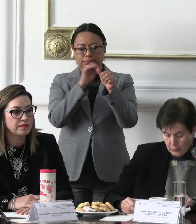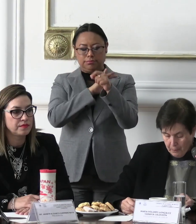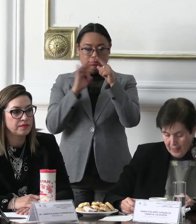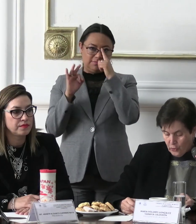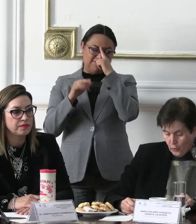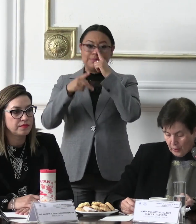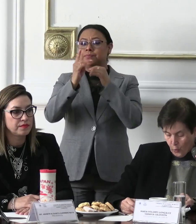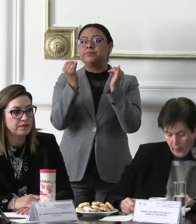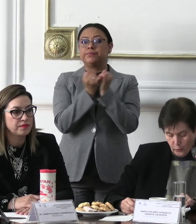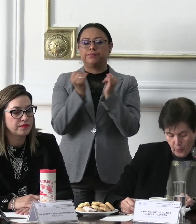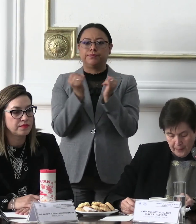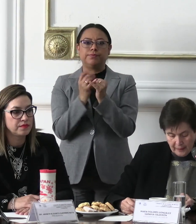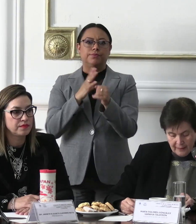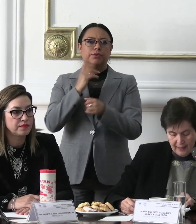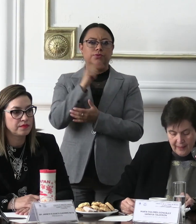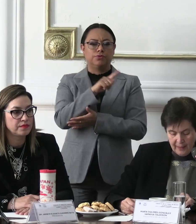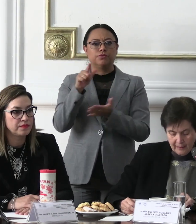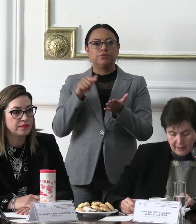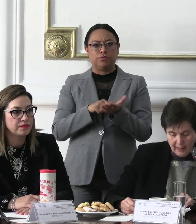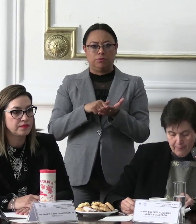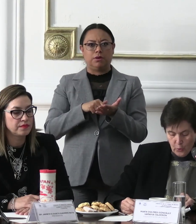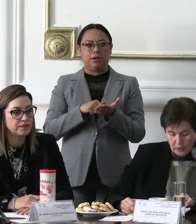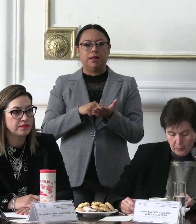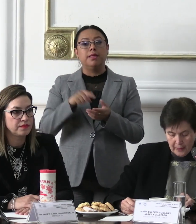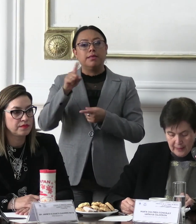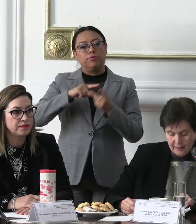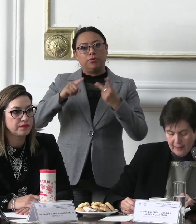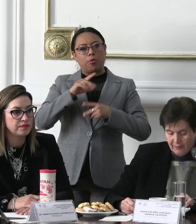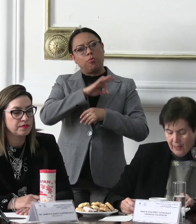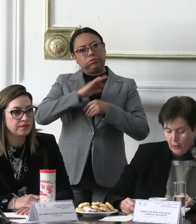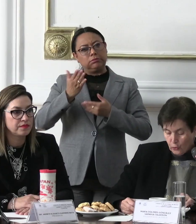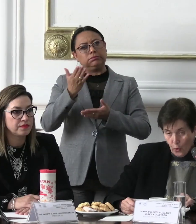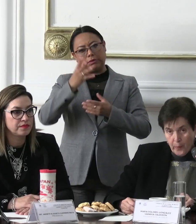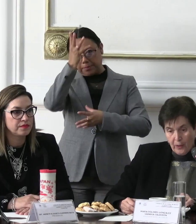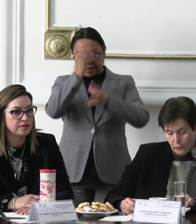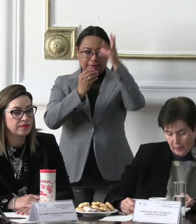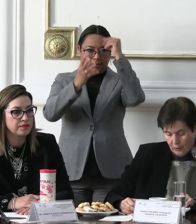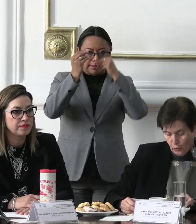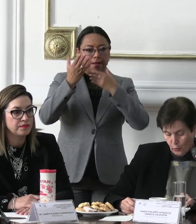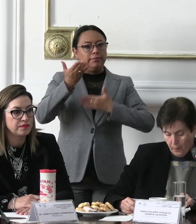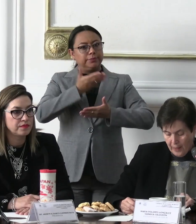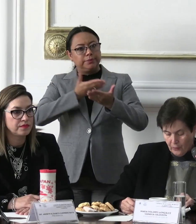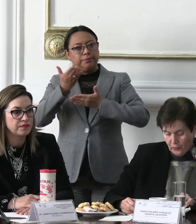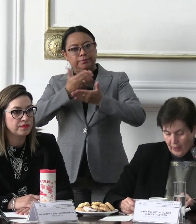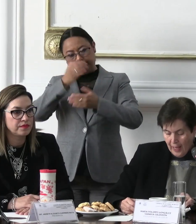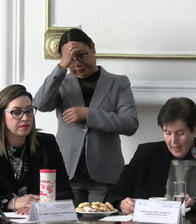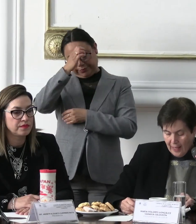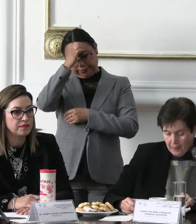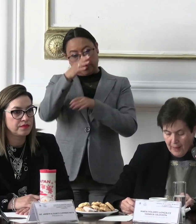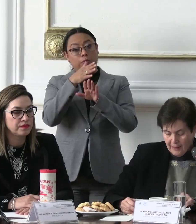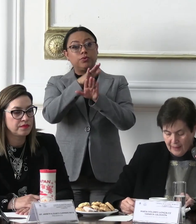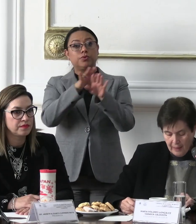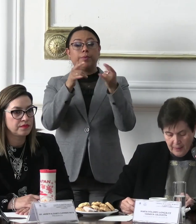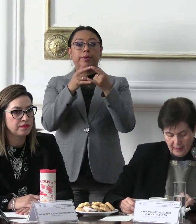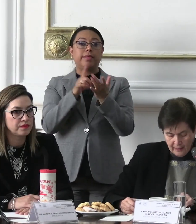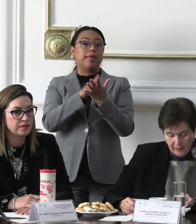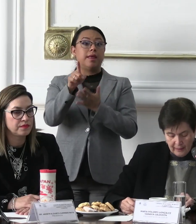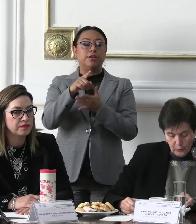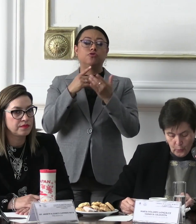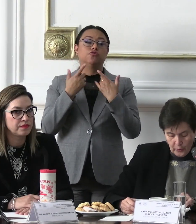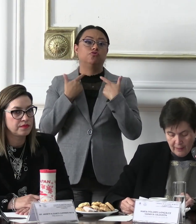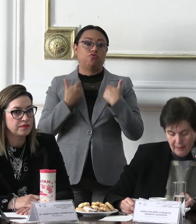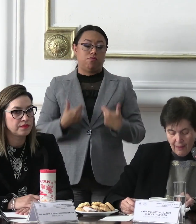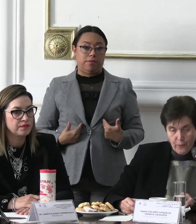un espacio de encuentro, aprendizaje e intercambio de experiencias sobre los derechos humanos, además de que